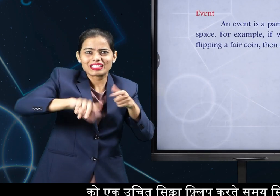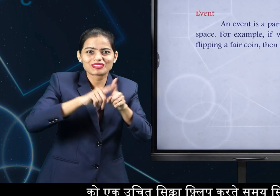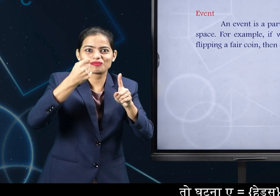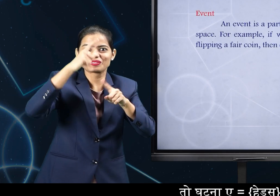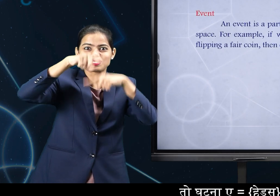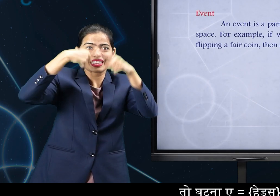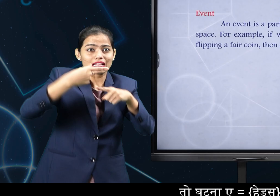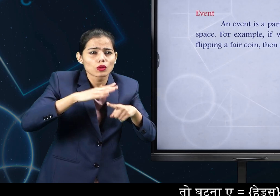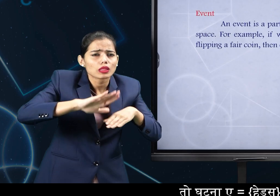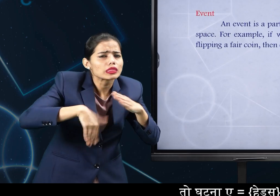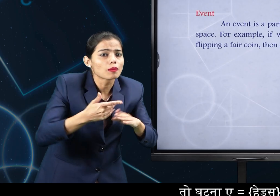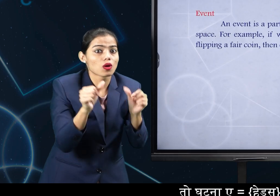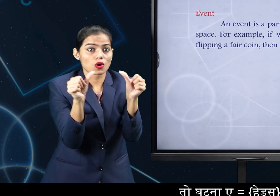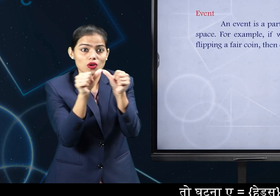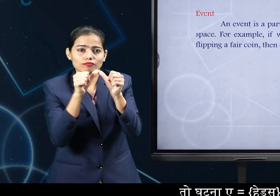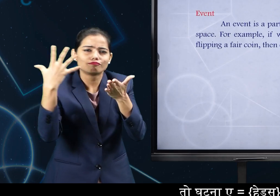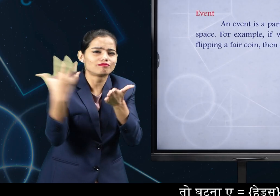हैं तो घटना A हेड्स प्राप्त करना